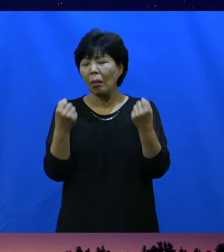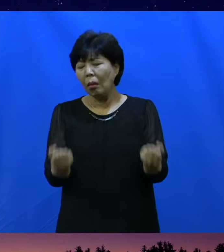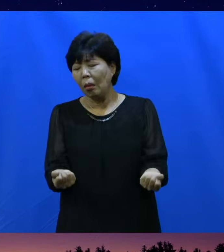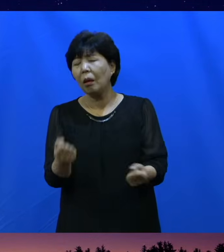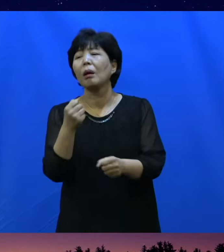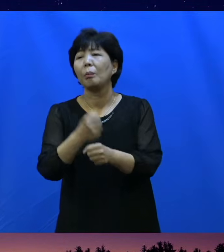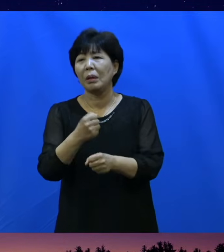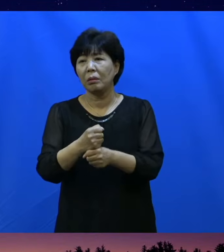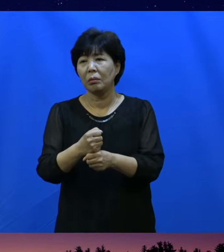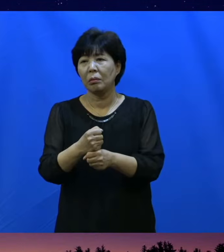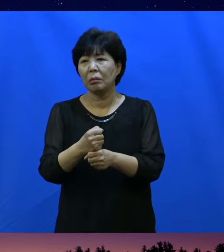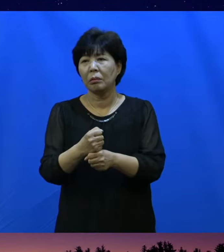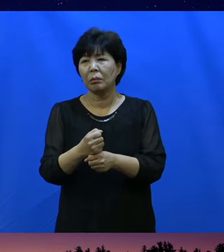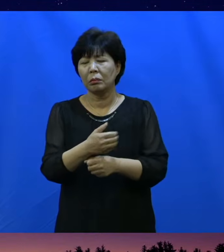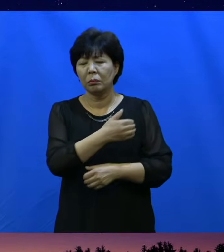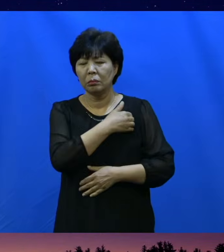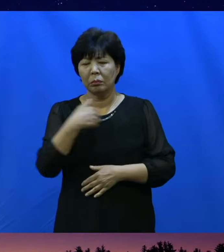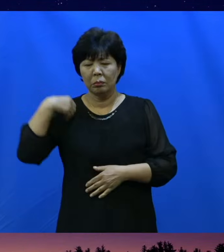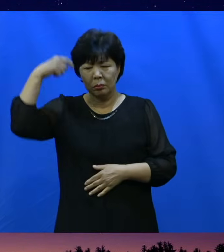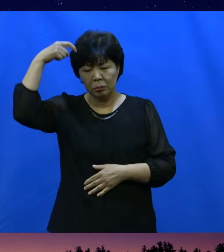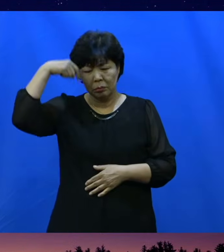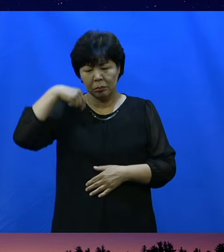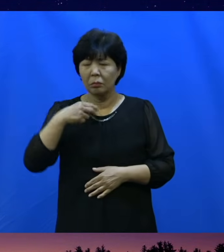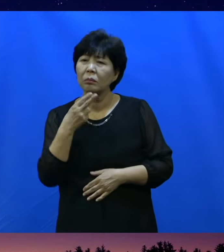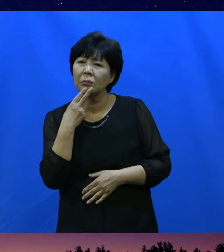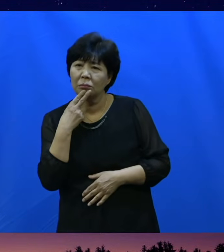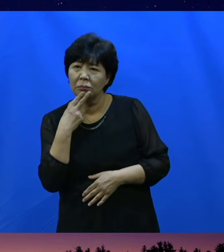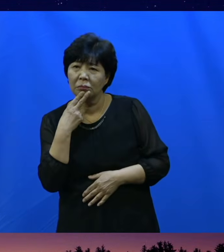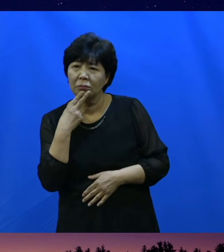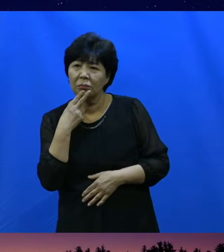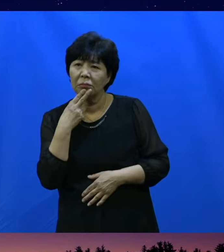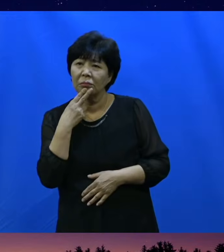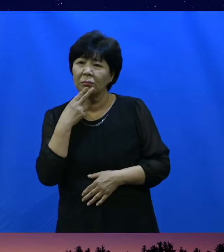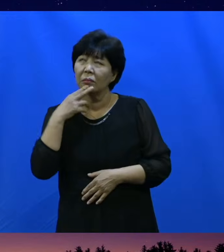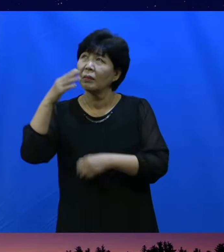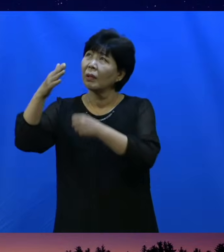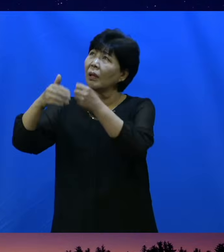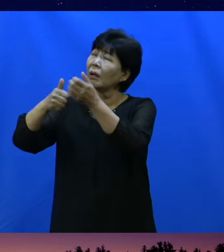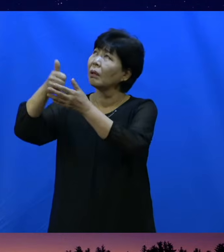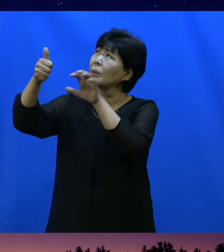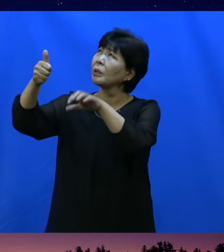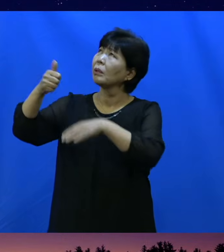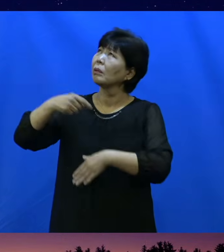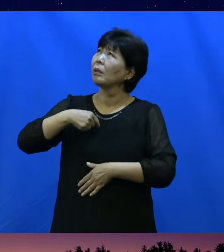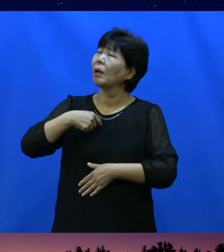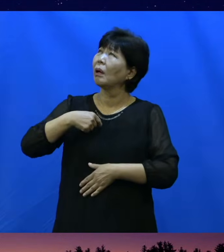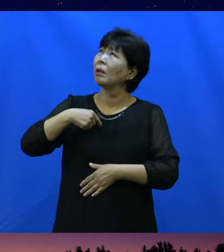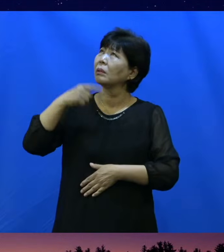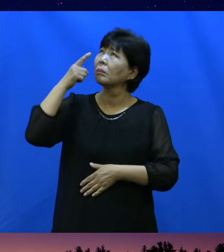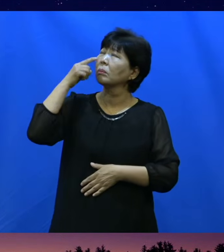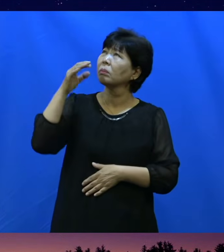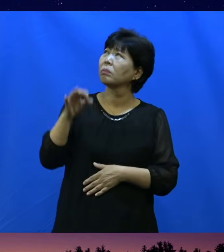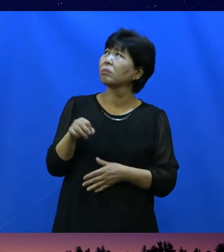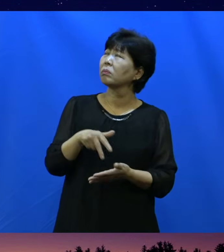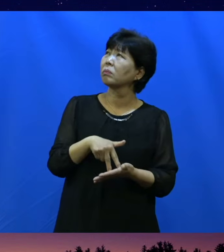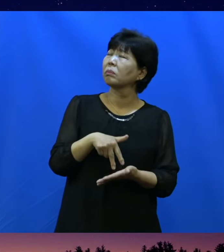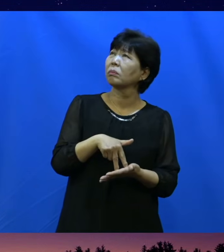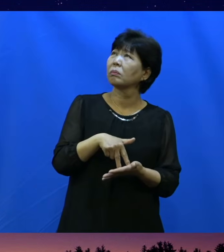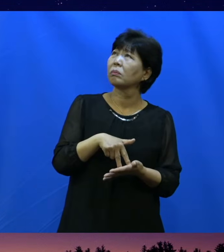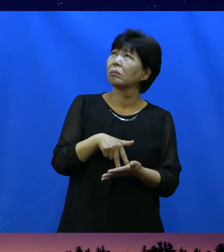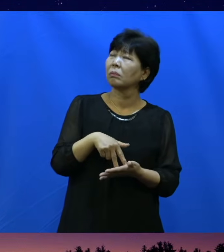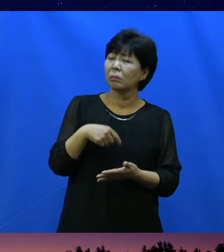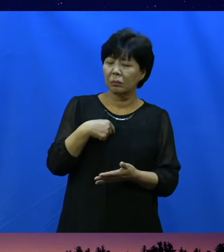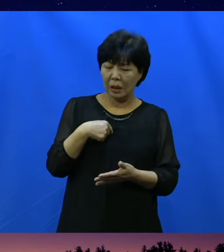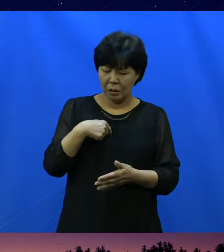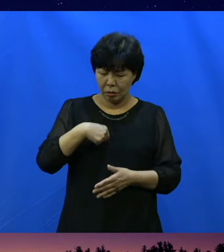자신감이 하나도 없는 거죠. 하나님 앞에서 자신이 아무런 가치가 없는 존재로 느끼게 만드는 거예요. 자기에 대한 비난의 소리가